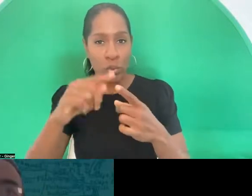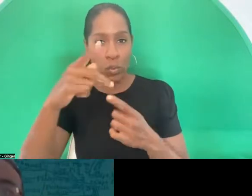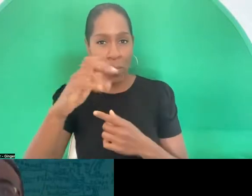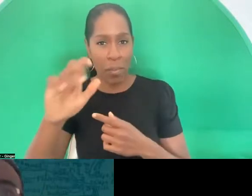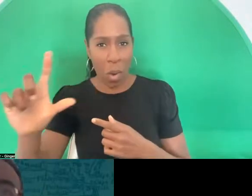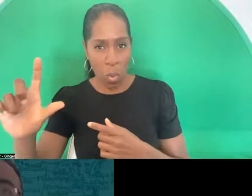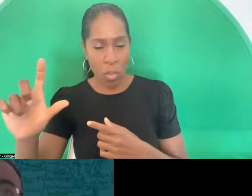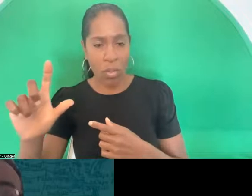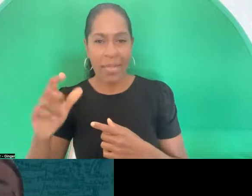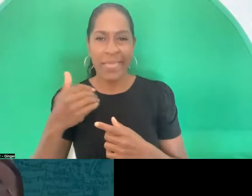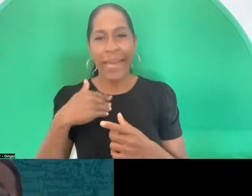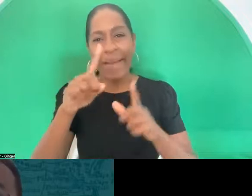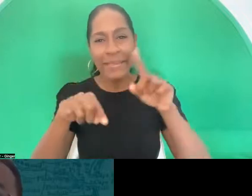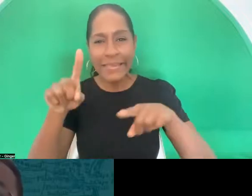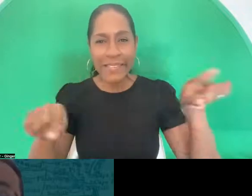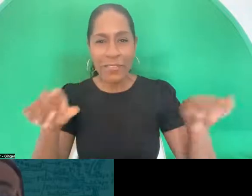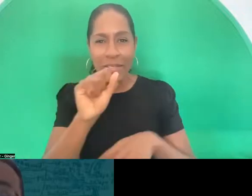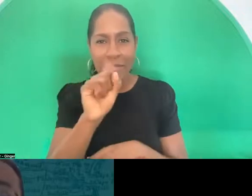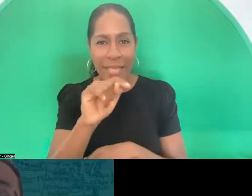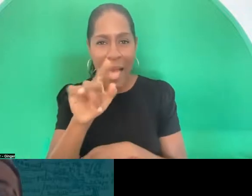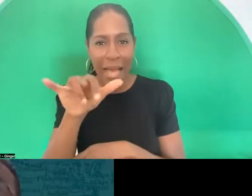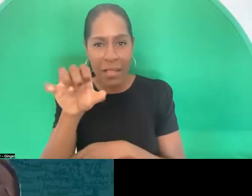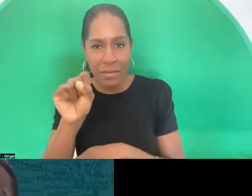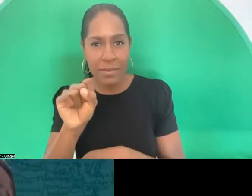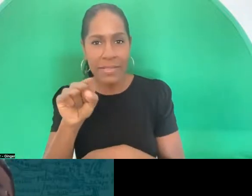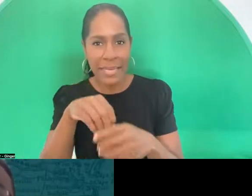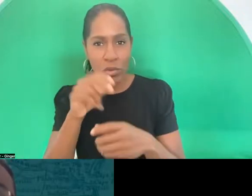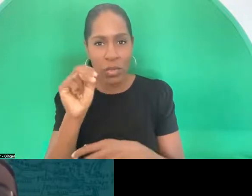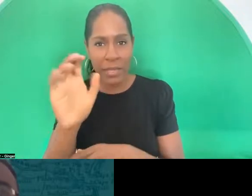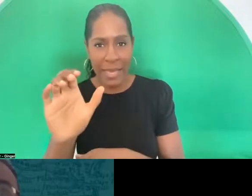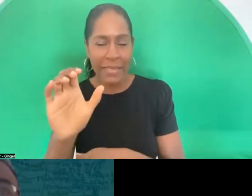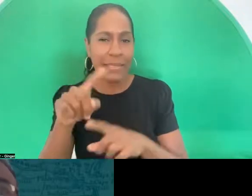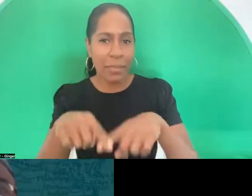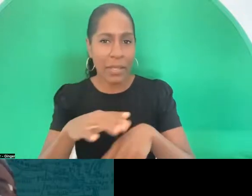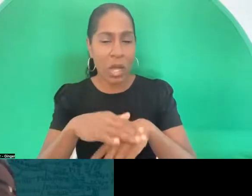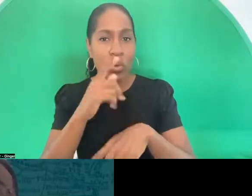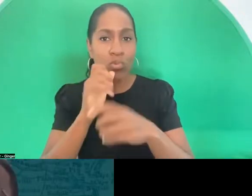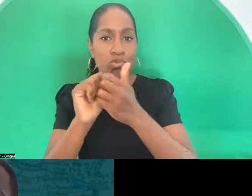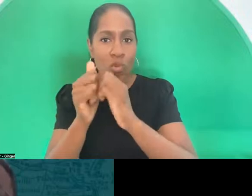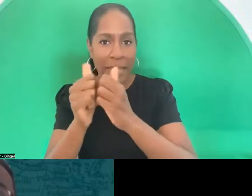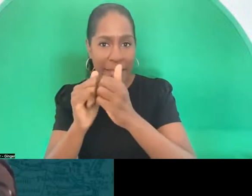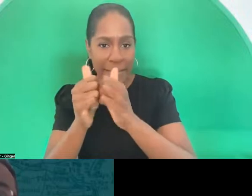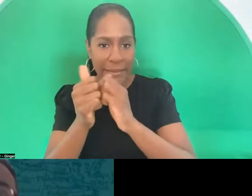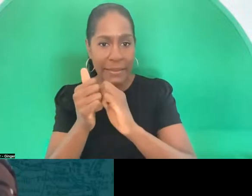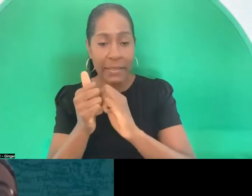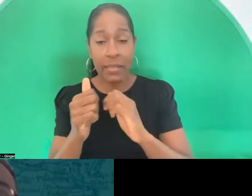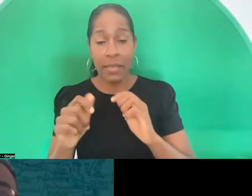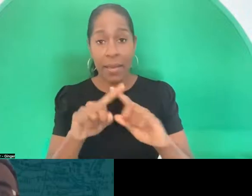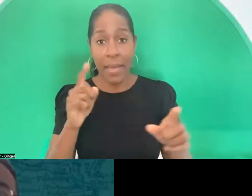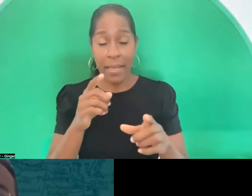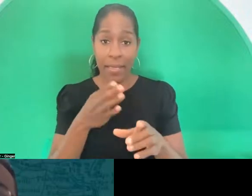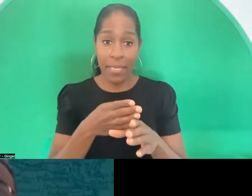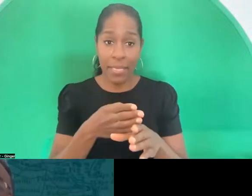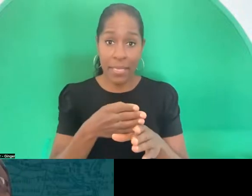van a tener diferentes boletas para el canal Norte en base a quien está presente como candidato Pero estos